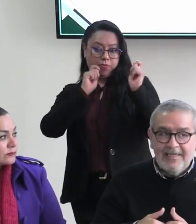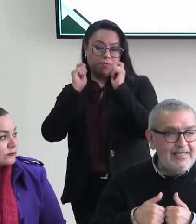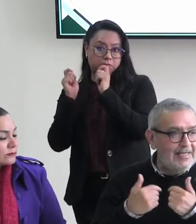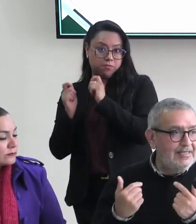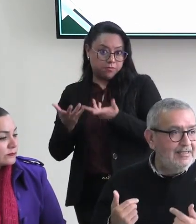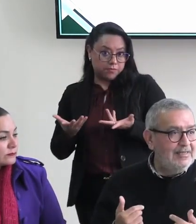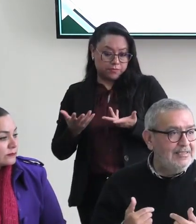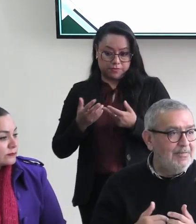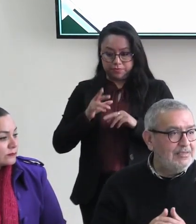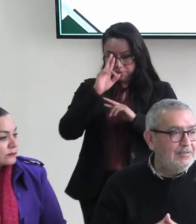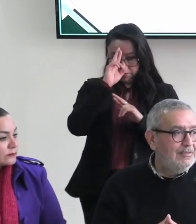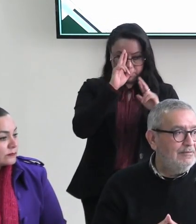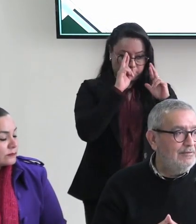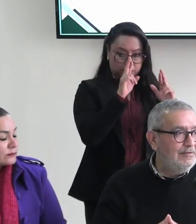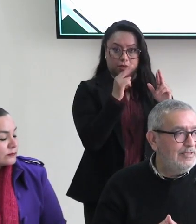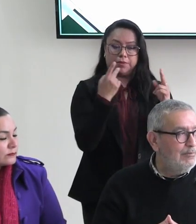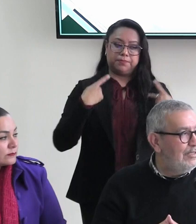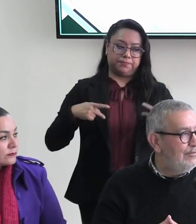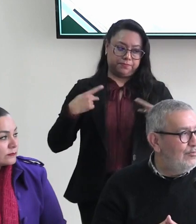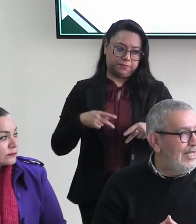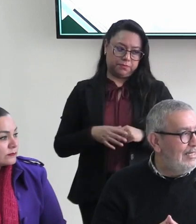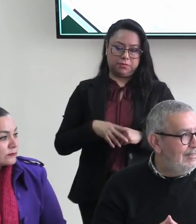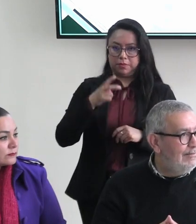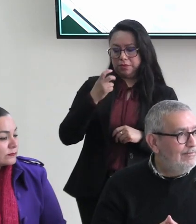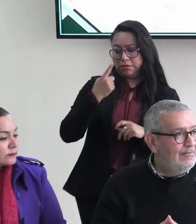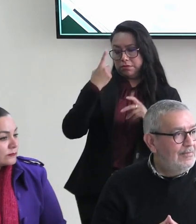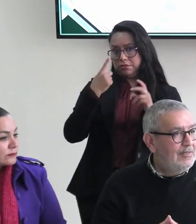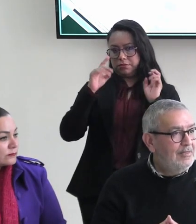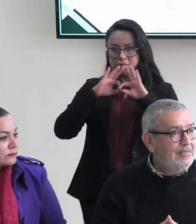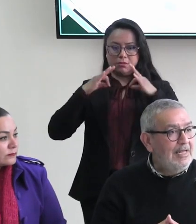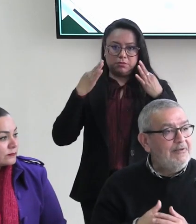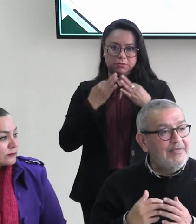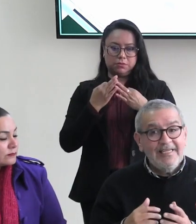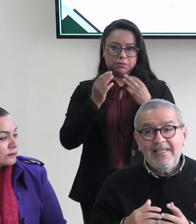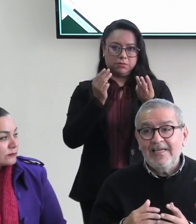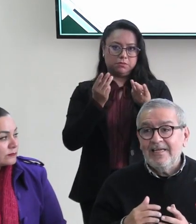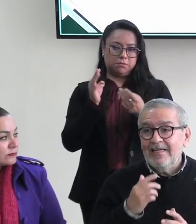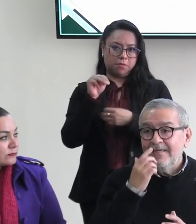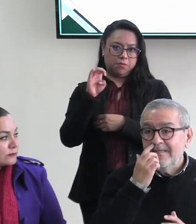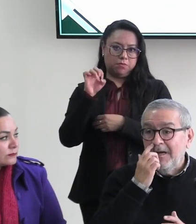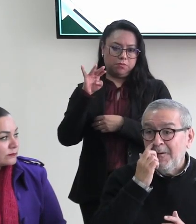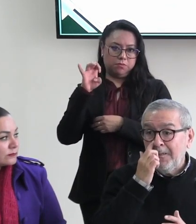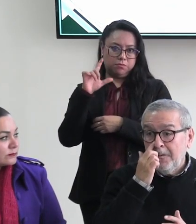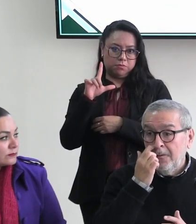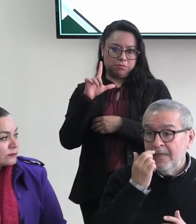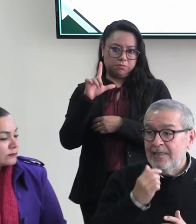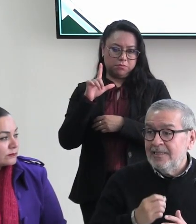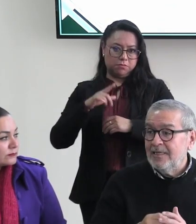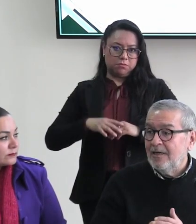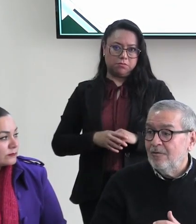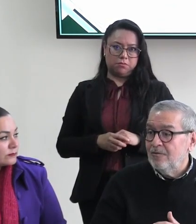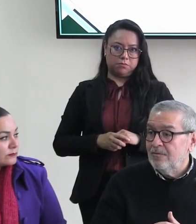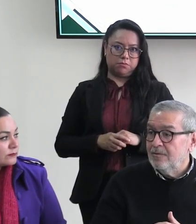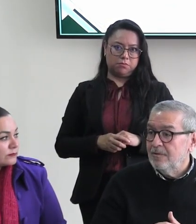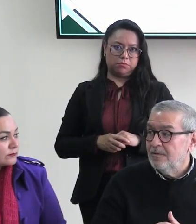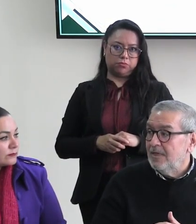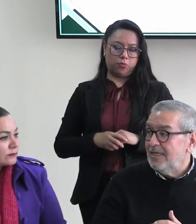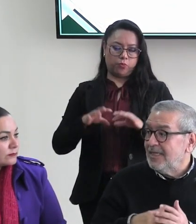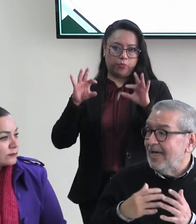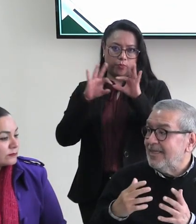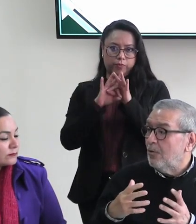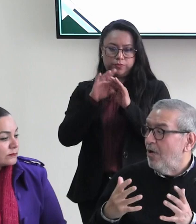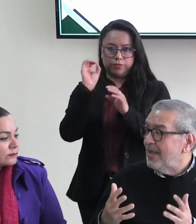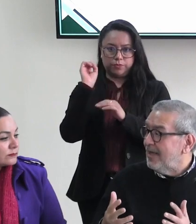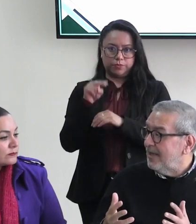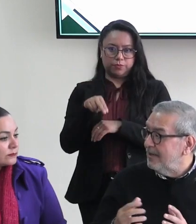La dignidad es más un término moral. La vivienda, de acuerdo con lo que dice la ONU,